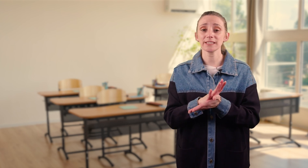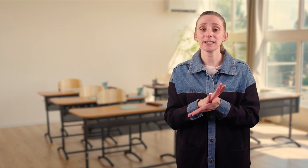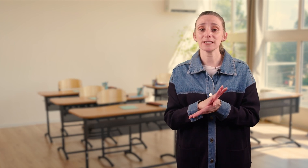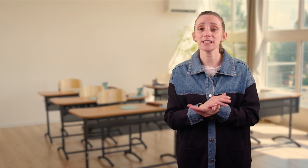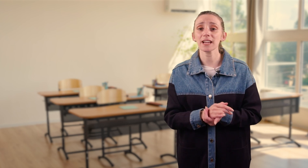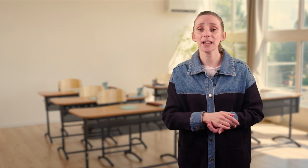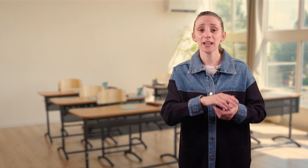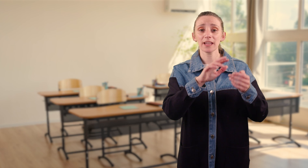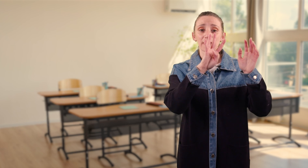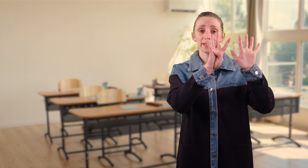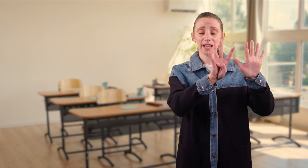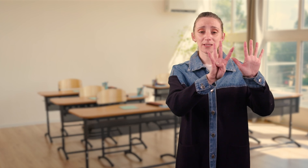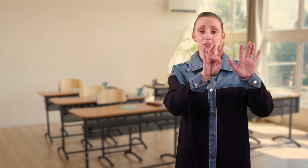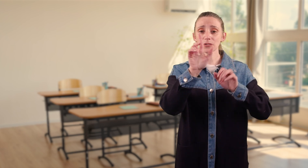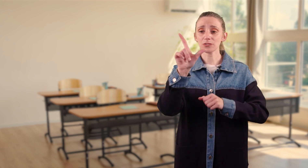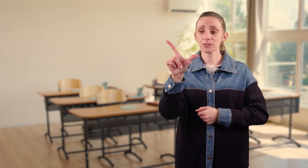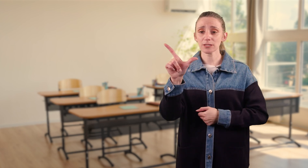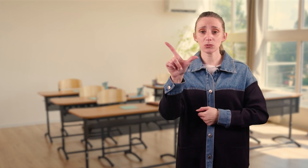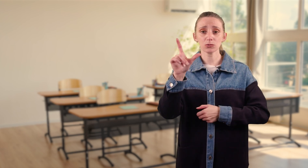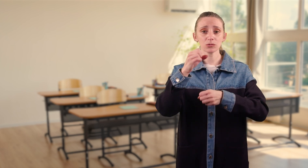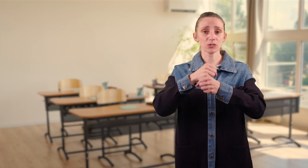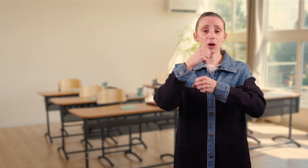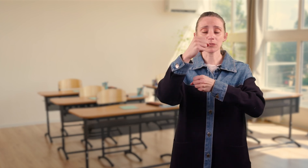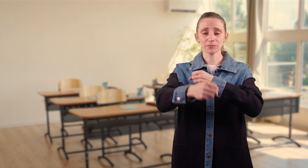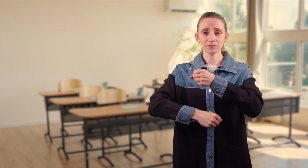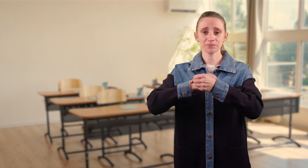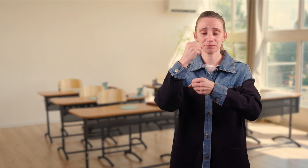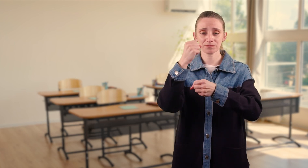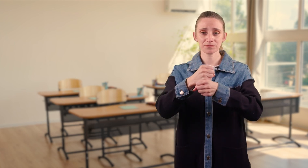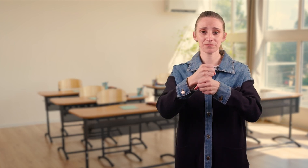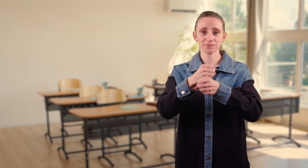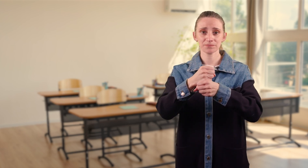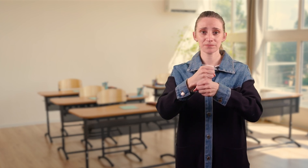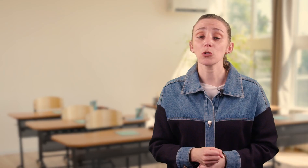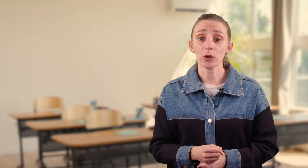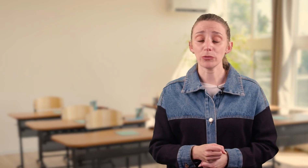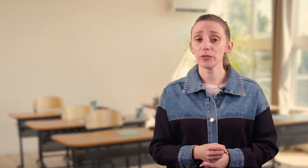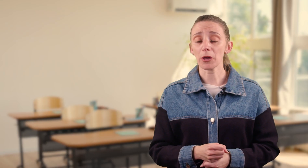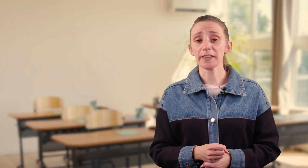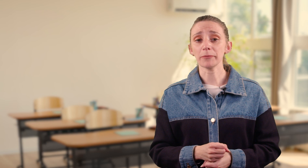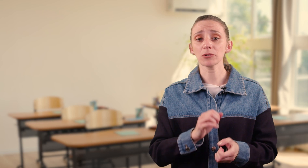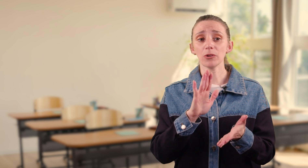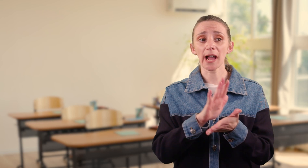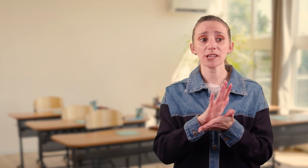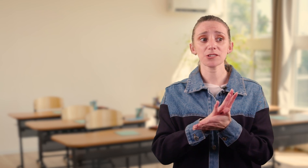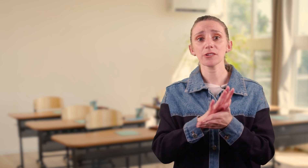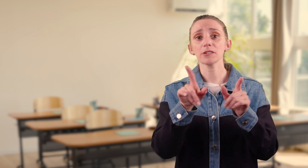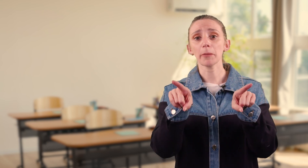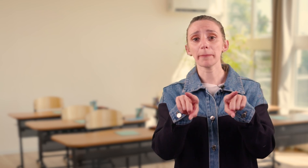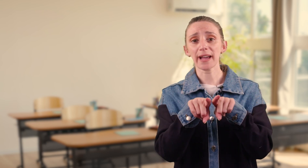c'est-à-dire 92 ans. J'aurais pu faire également le âge